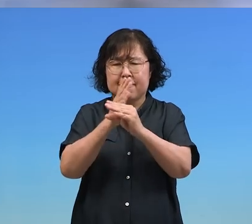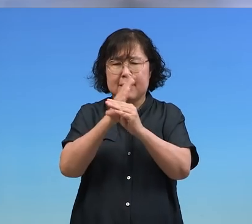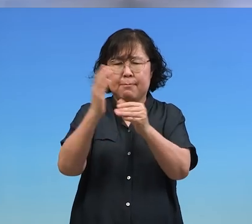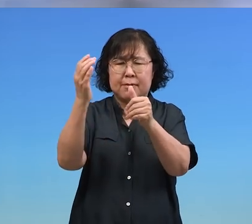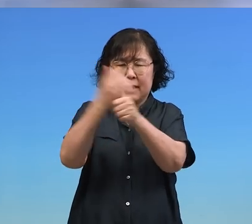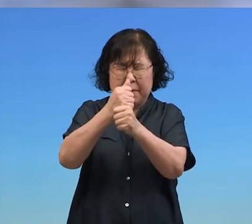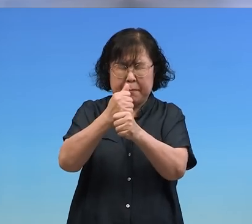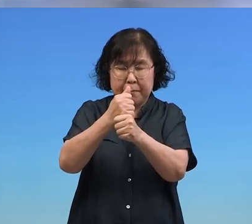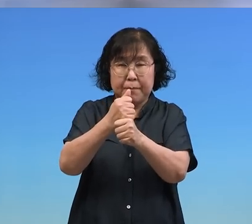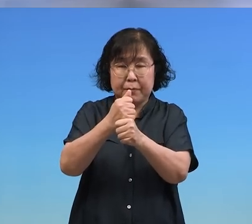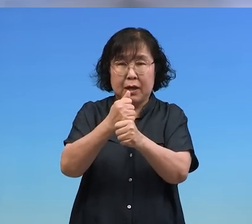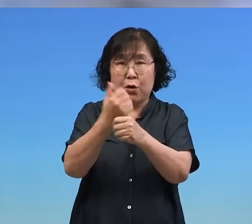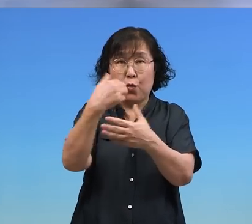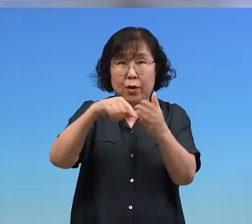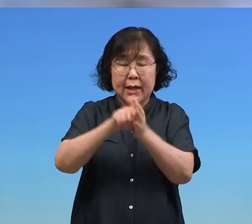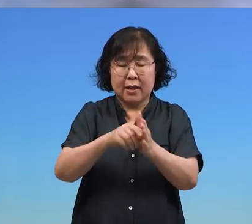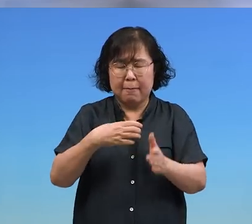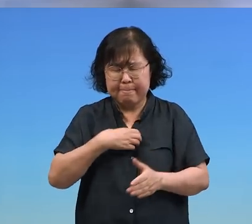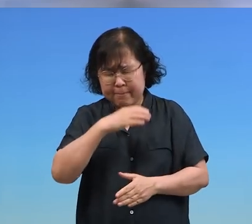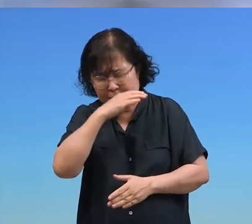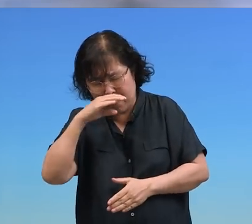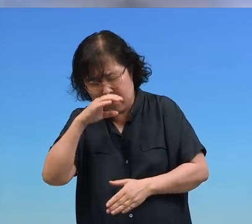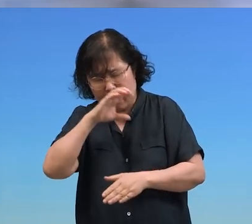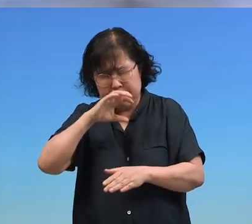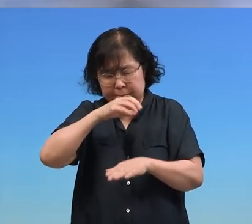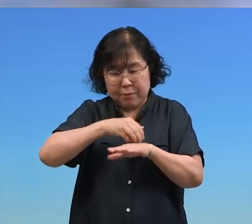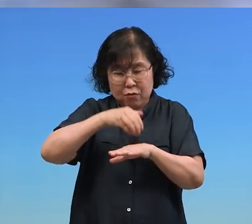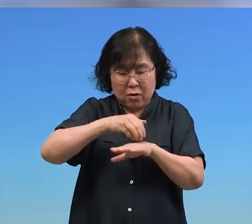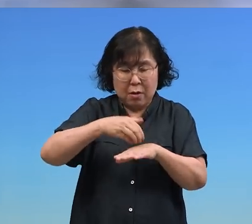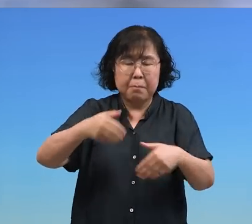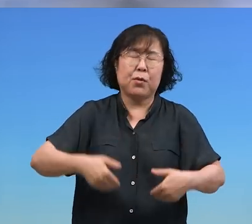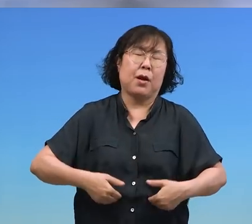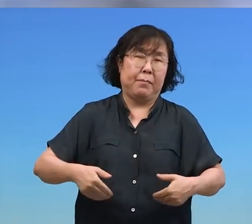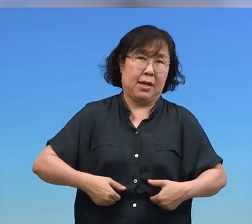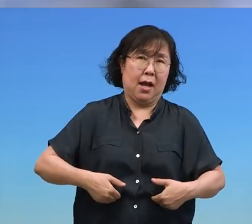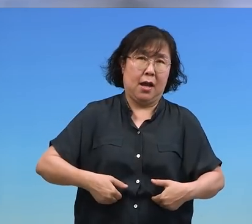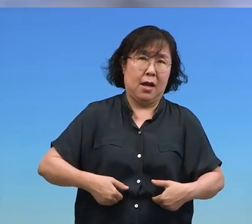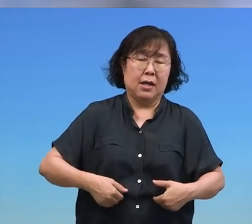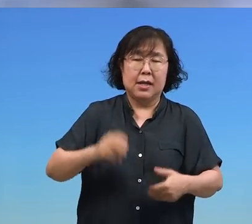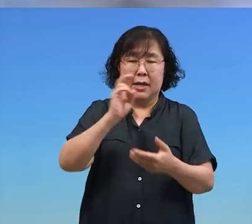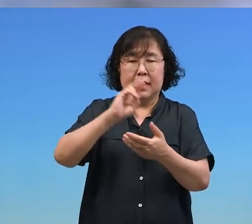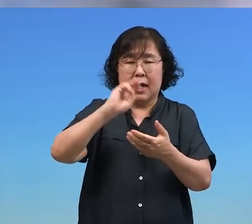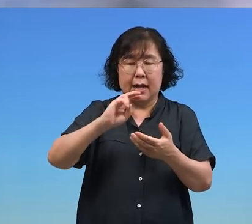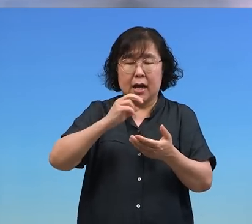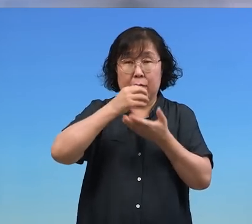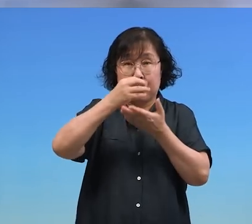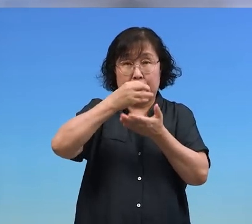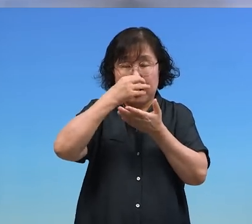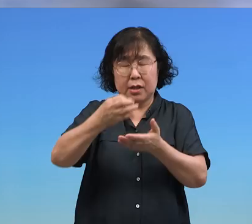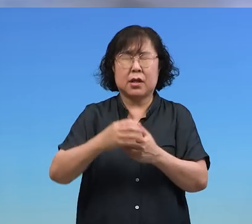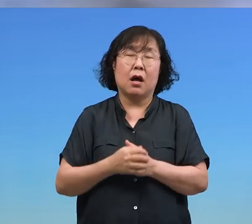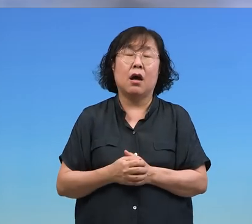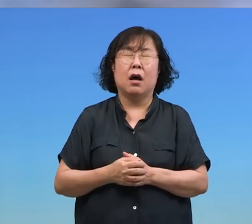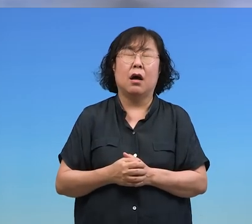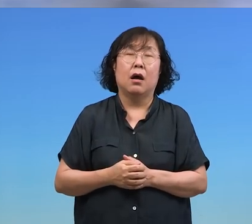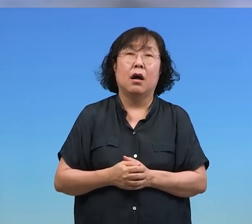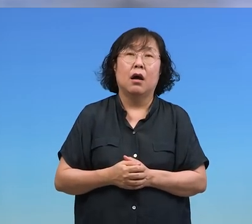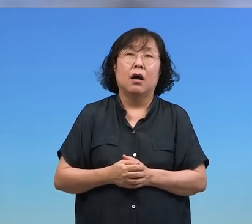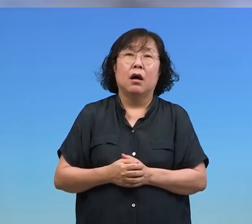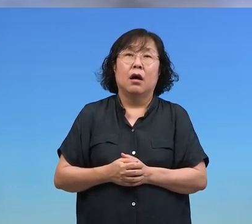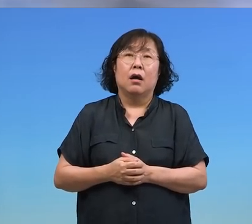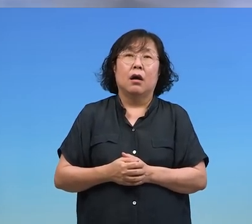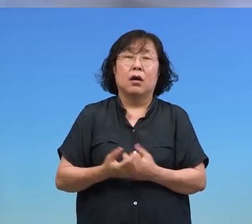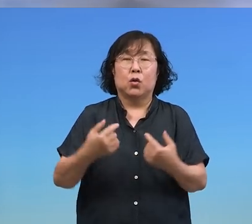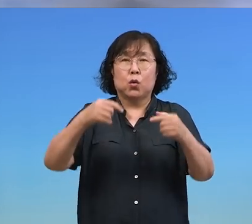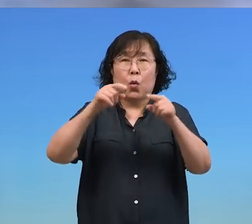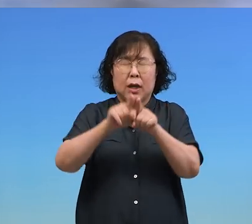원합니다 오늘 한 번 이 찬양 부르실 동안에 같이 꿈꾸기를 원합니다 하나님 교회적으로 지금 저렇게 한